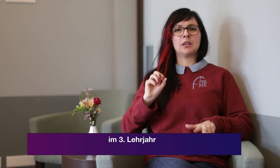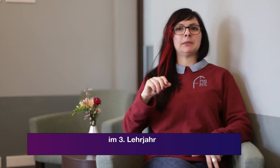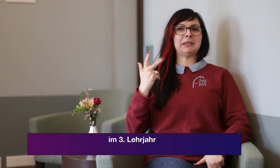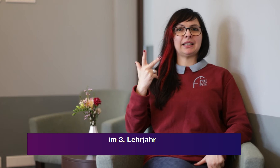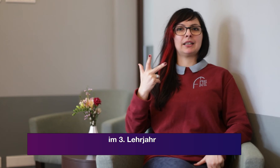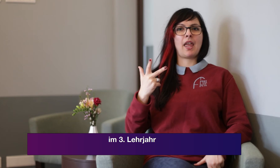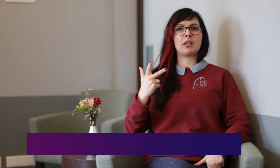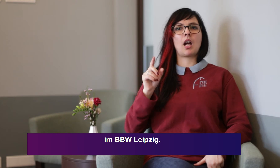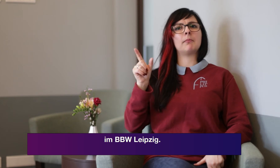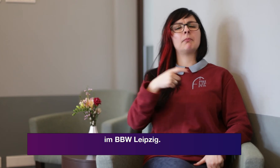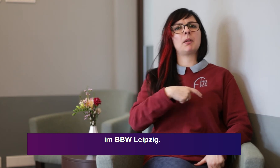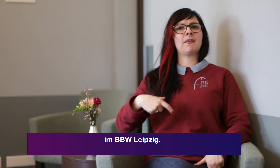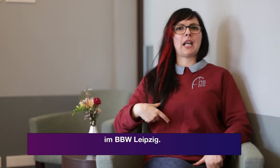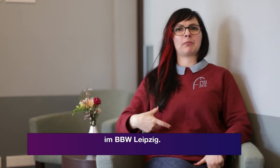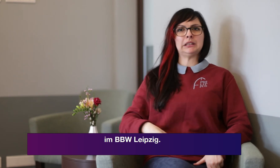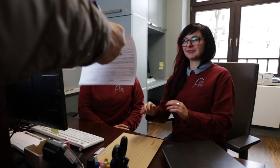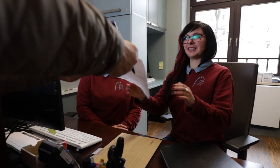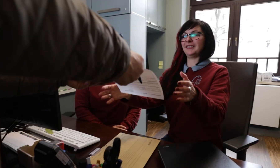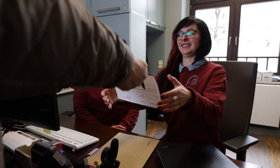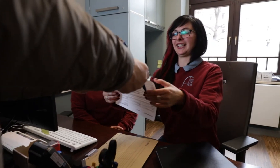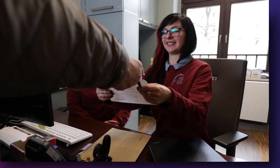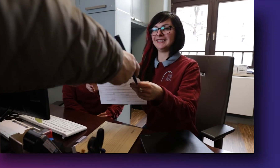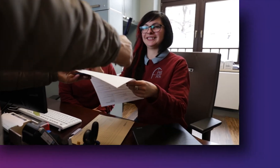im BBW Leipzig.